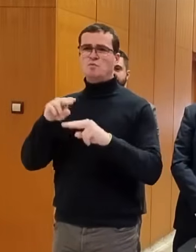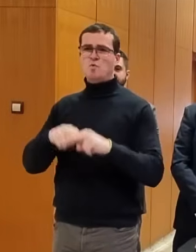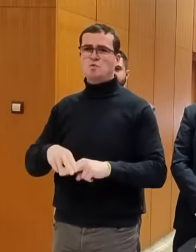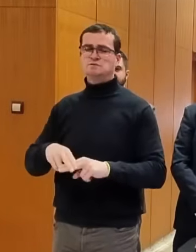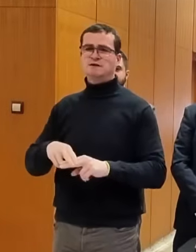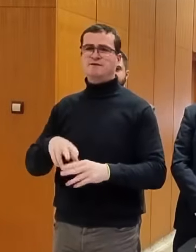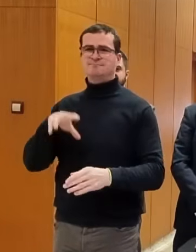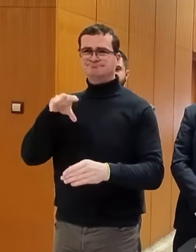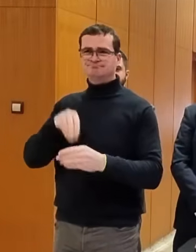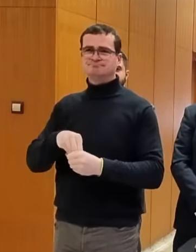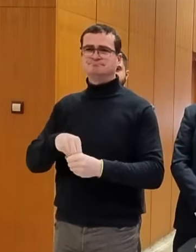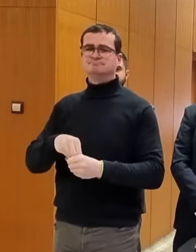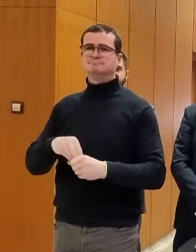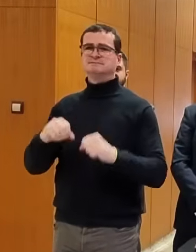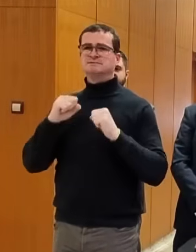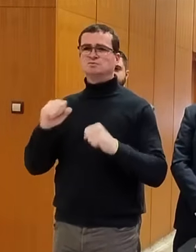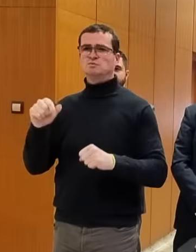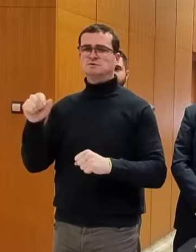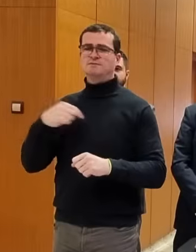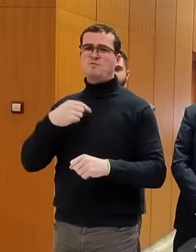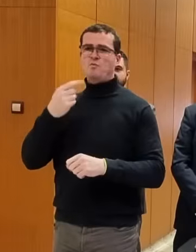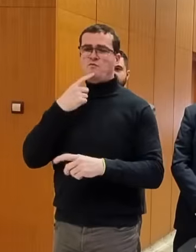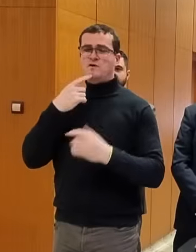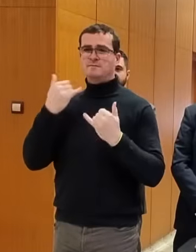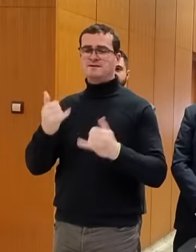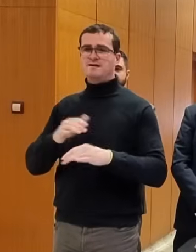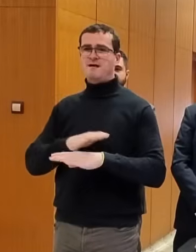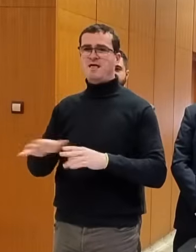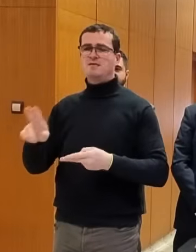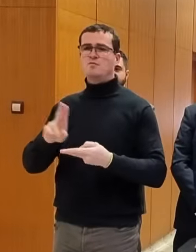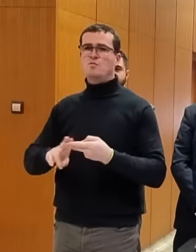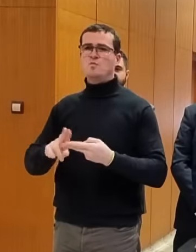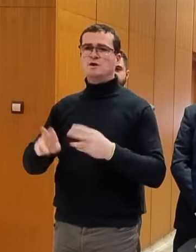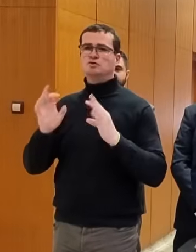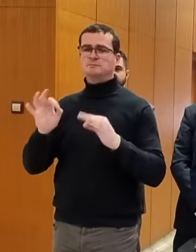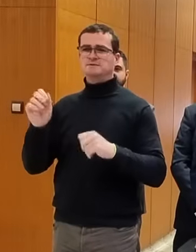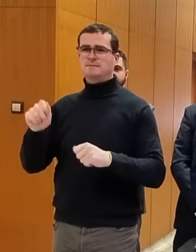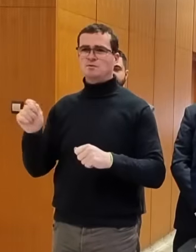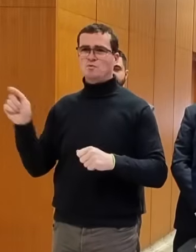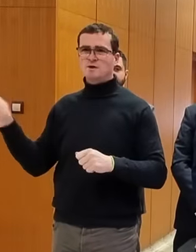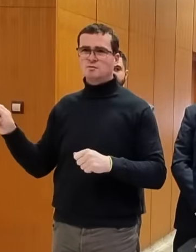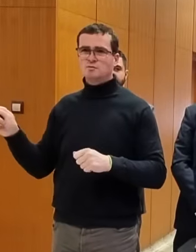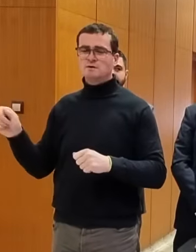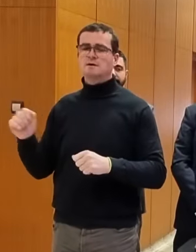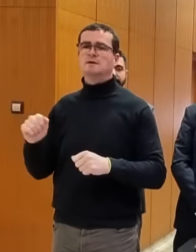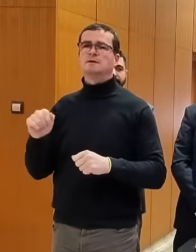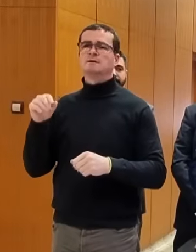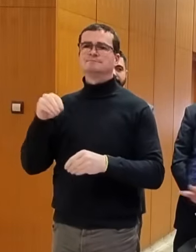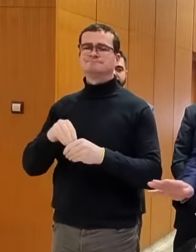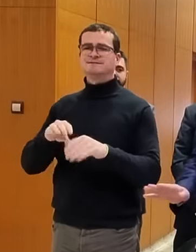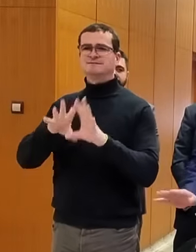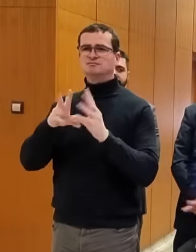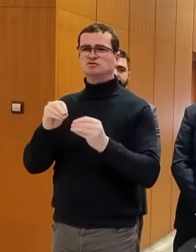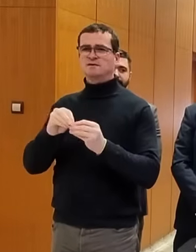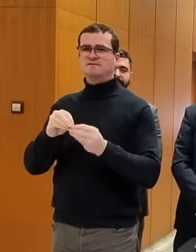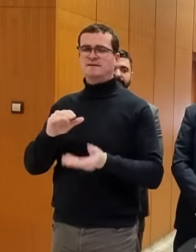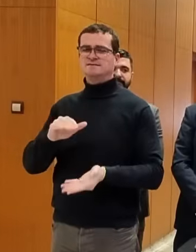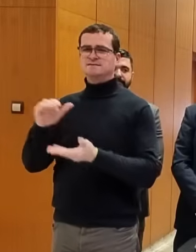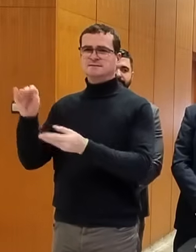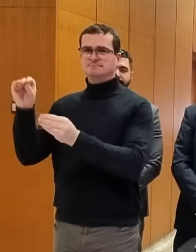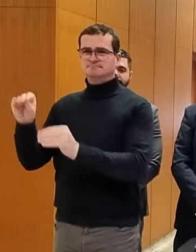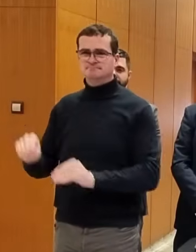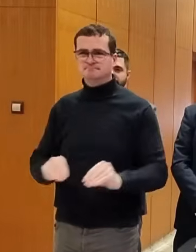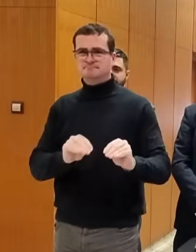zostáva súčasťou súdnictva. Hovorím teraz len o úrade špeciálnej prokuratúry, kde sa všetky veci presunú